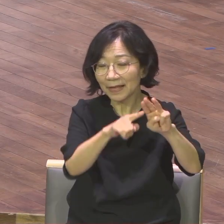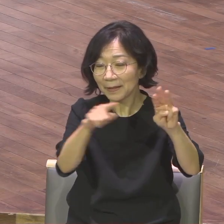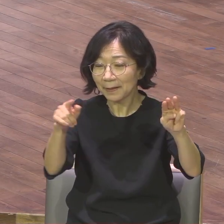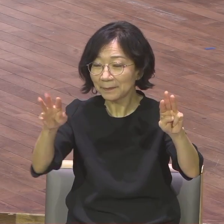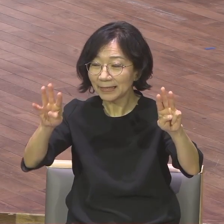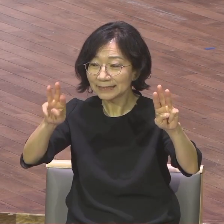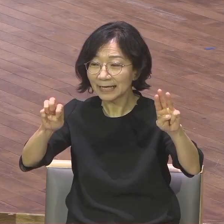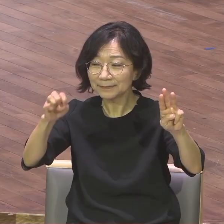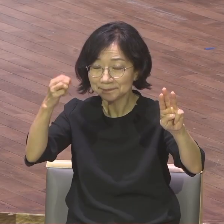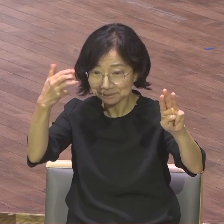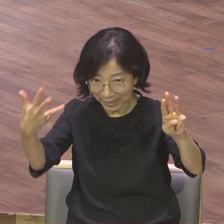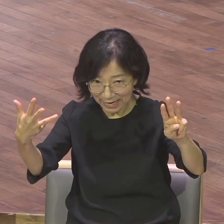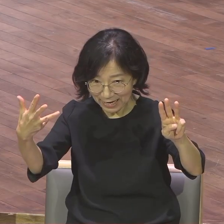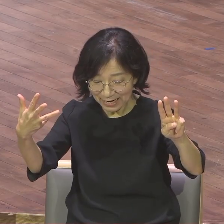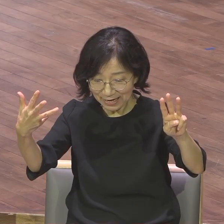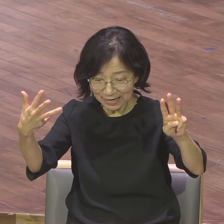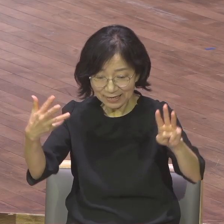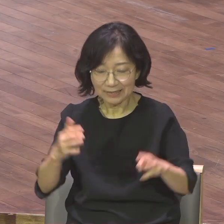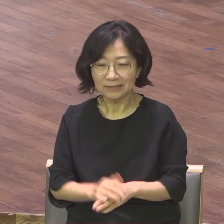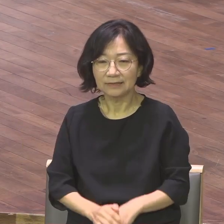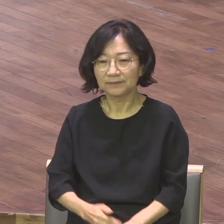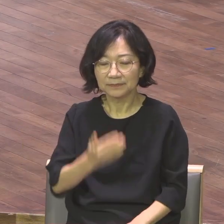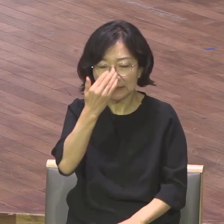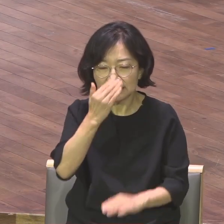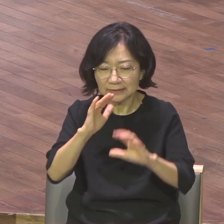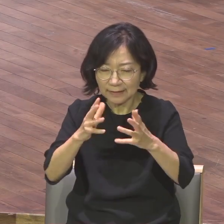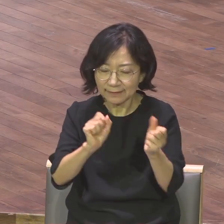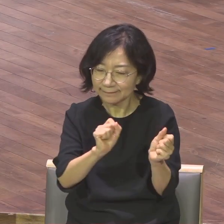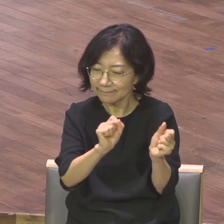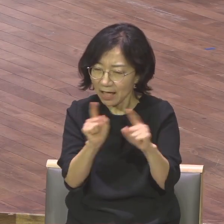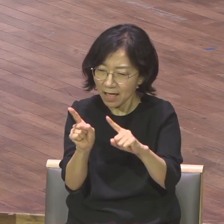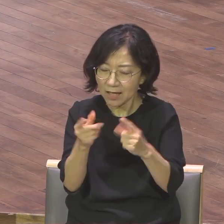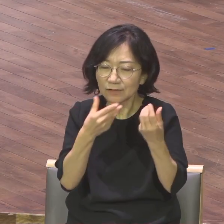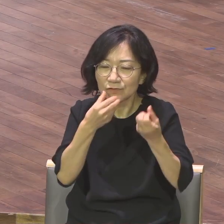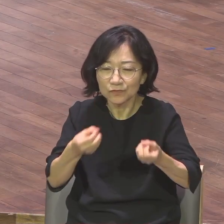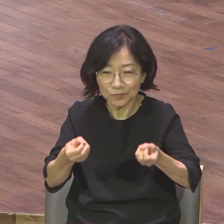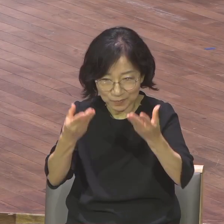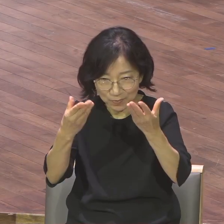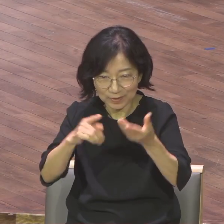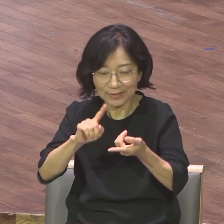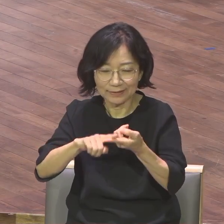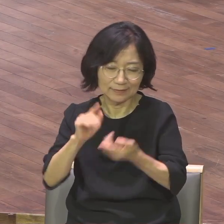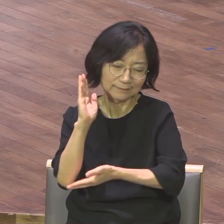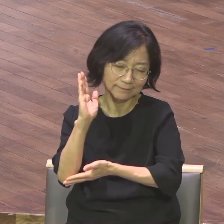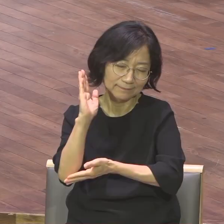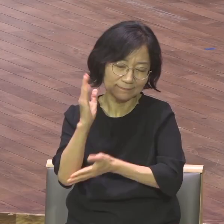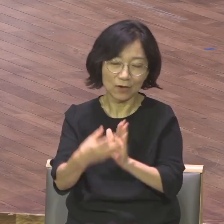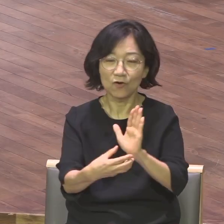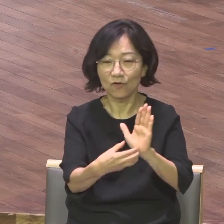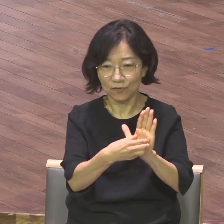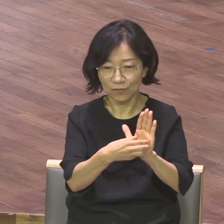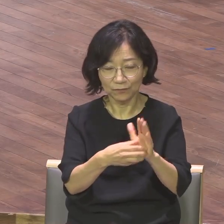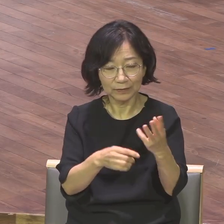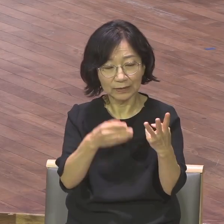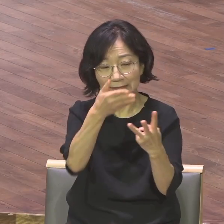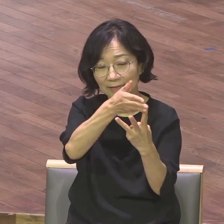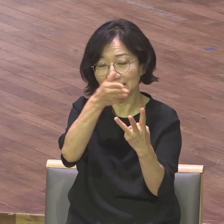마지막 48장까지는 이스라엘의 회복과 이 축복에 대한 메시지가 담겨져